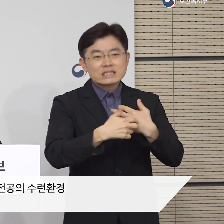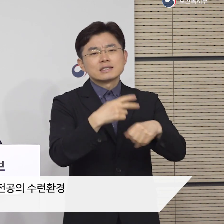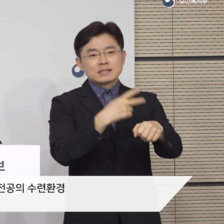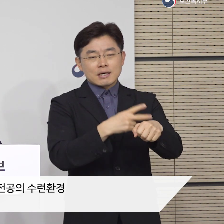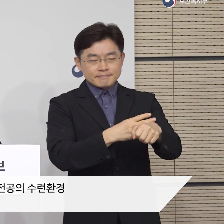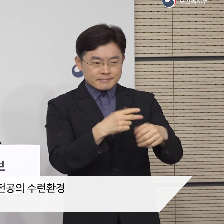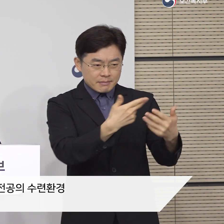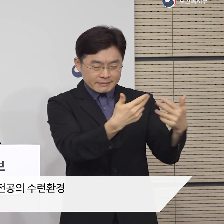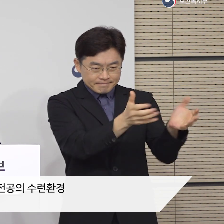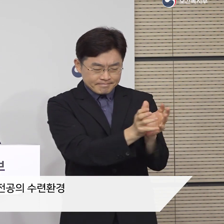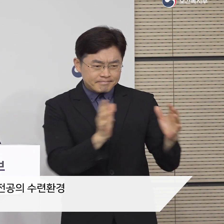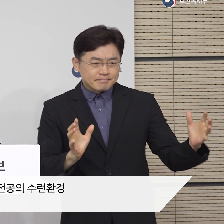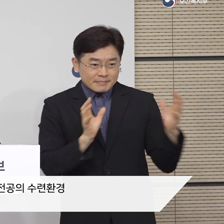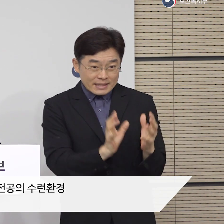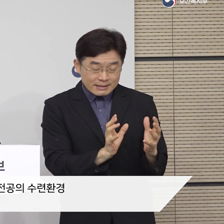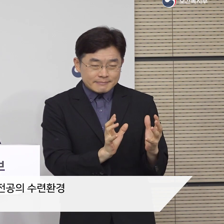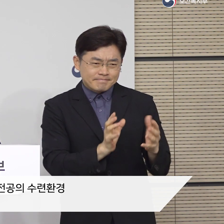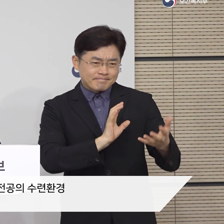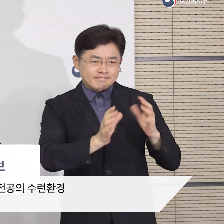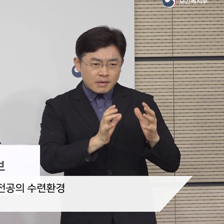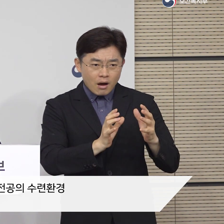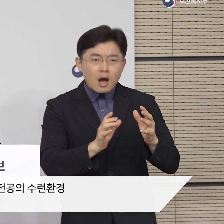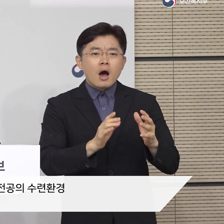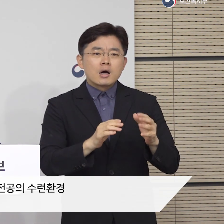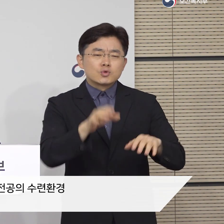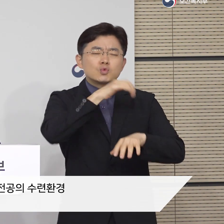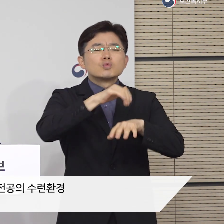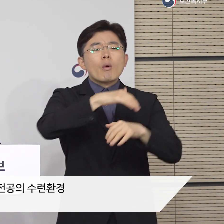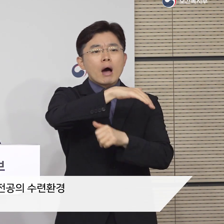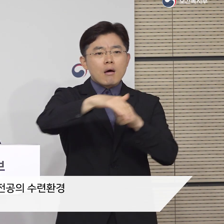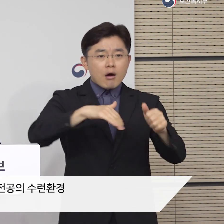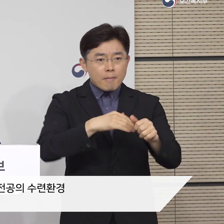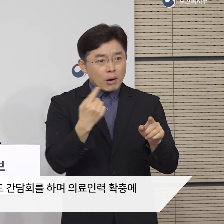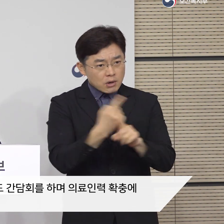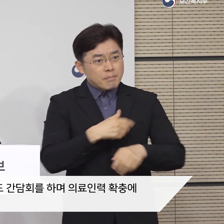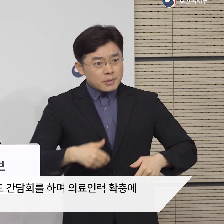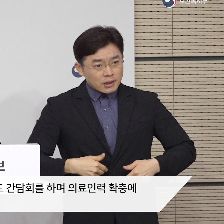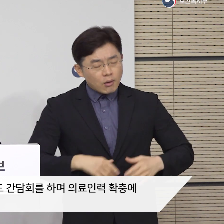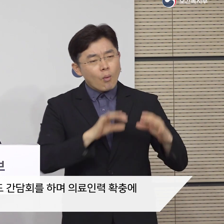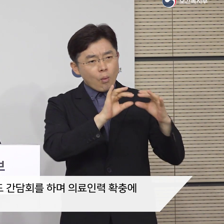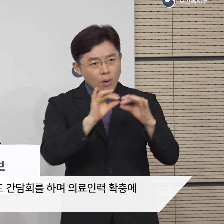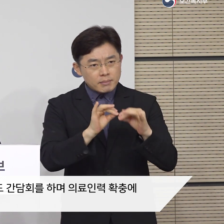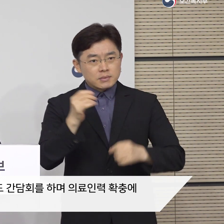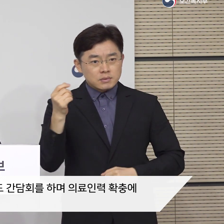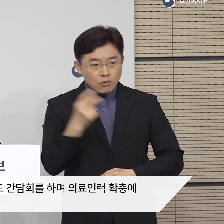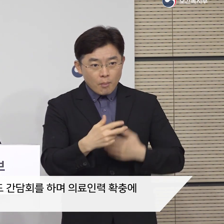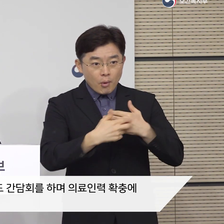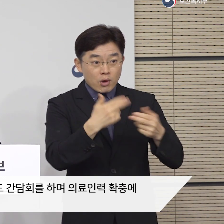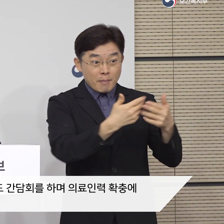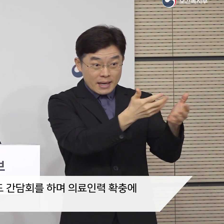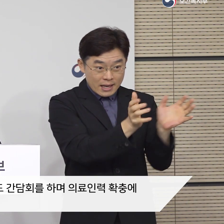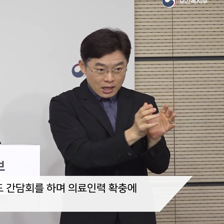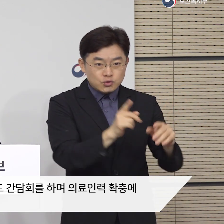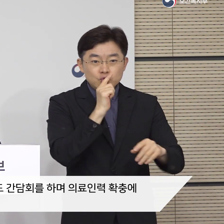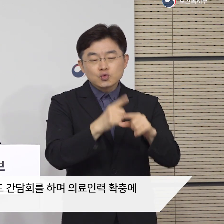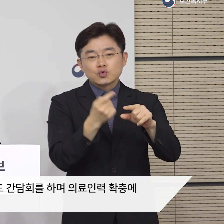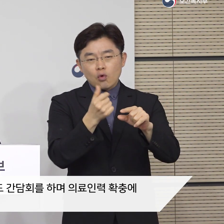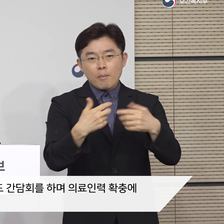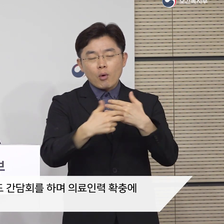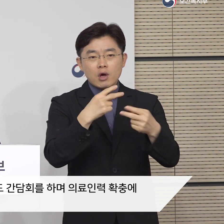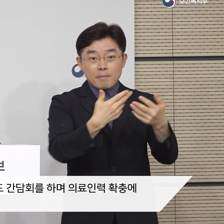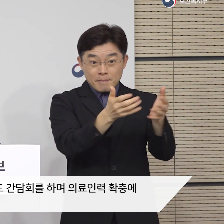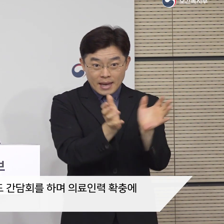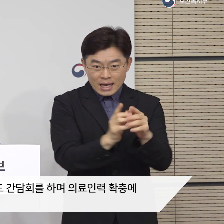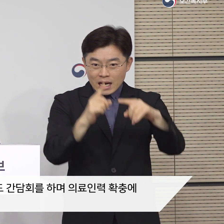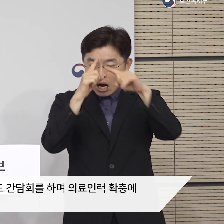전공의 수련 환경 개선에 대한 심도 있는 논의를 하였고 병원협회, 중소병원협회, 간호협회